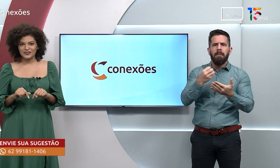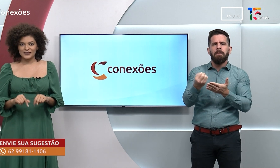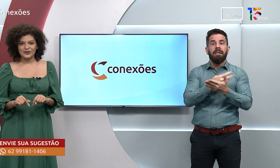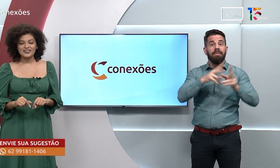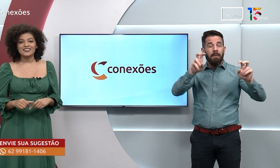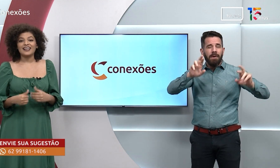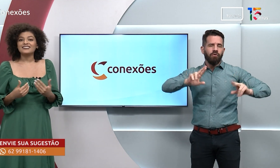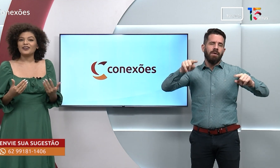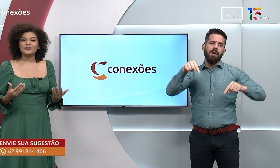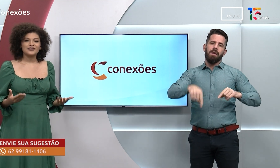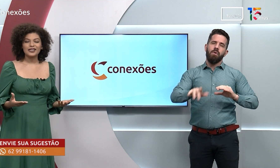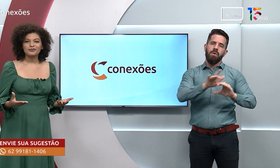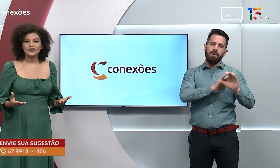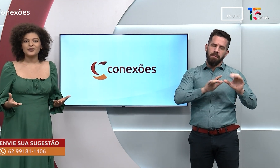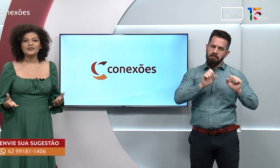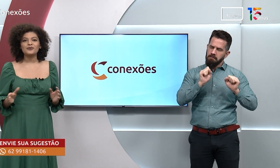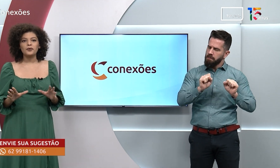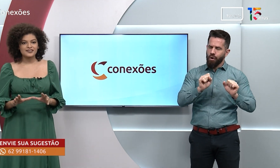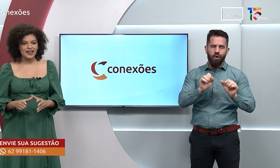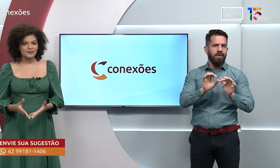ao meio-dia.